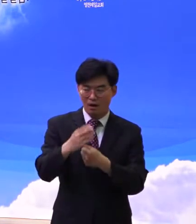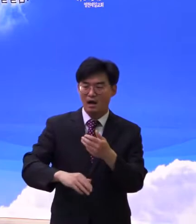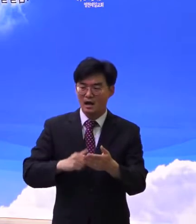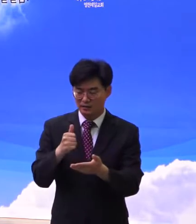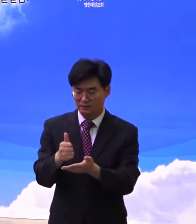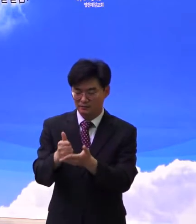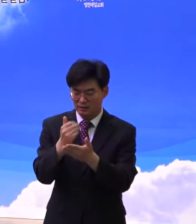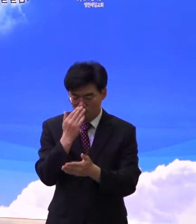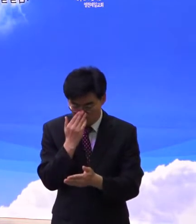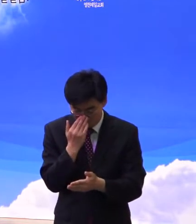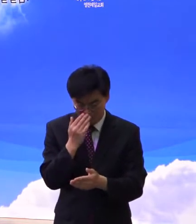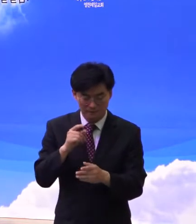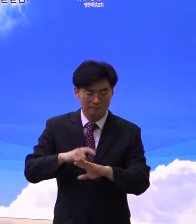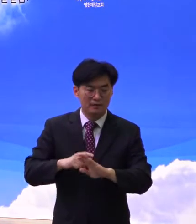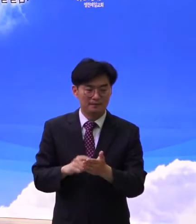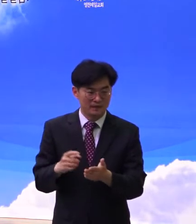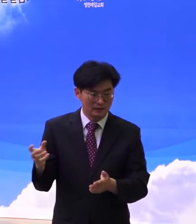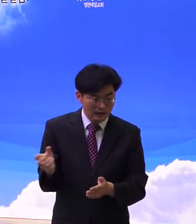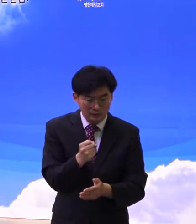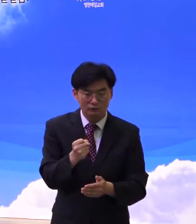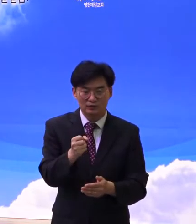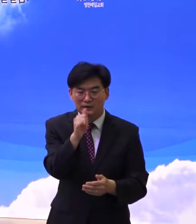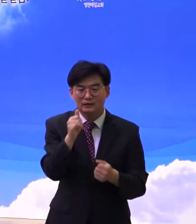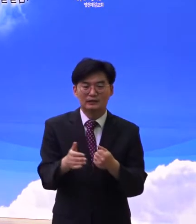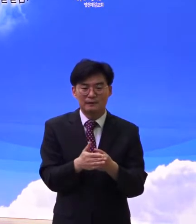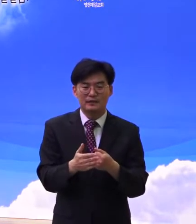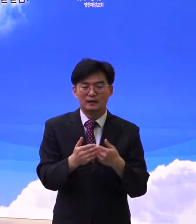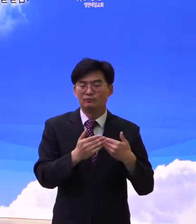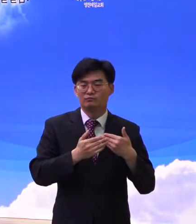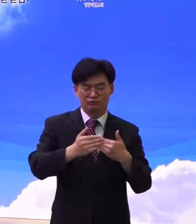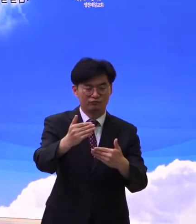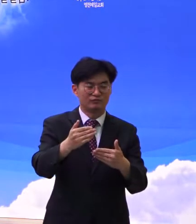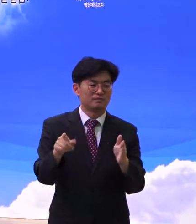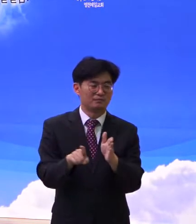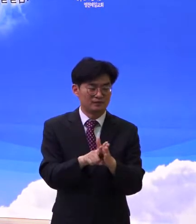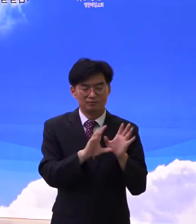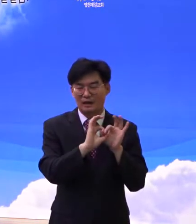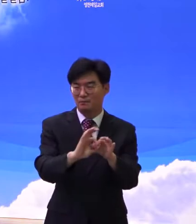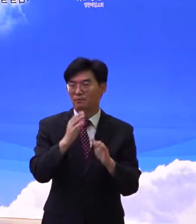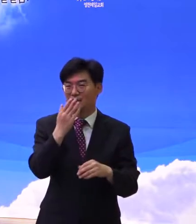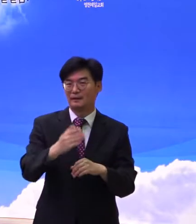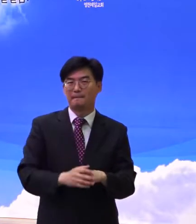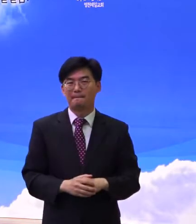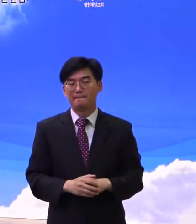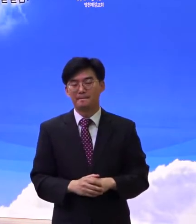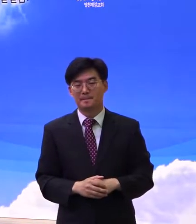때 그때 하나님께서는 그들을 통해서 하나님의 일을 이 땅 가운데 이루셨던 것입니다.